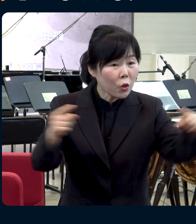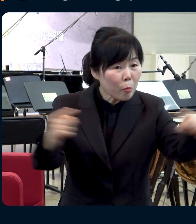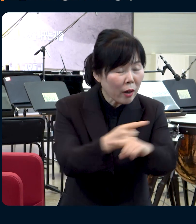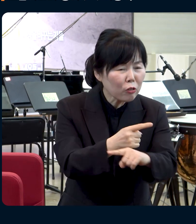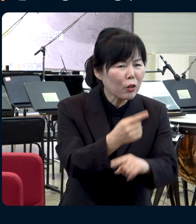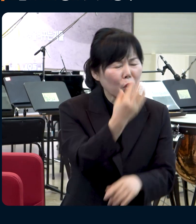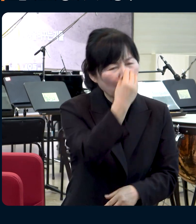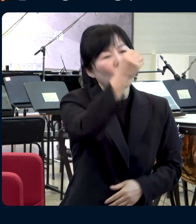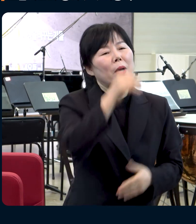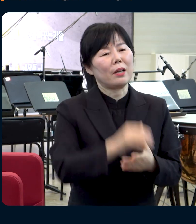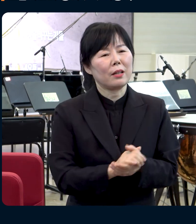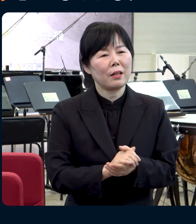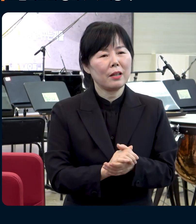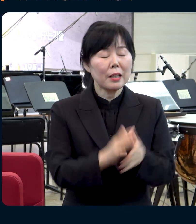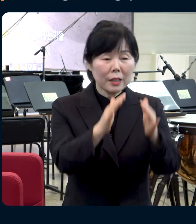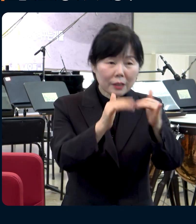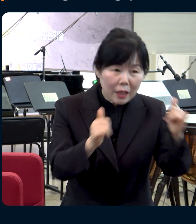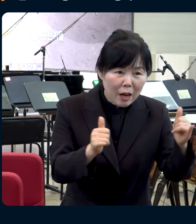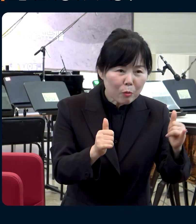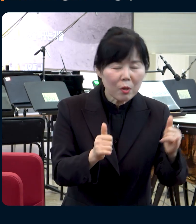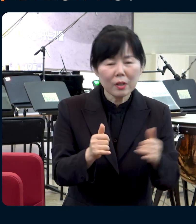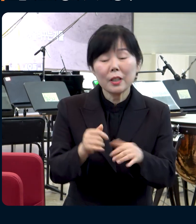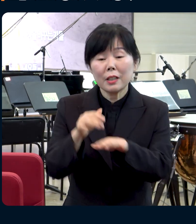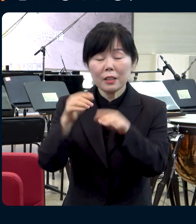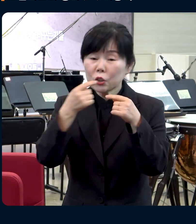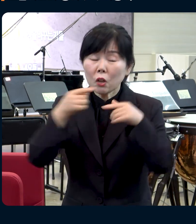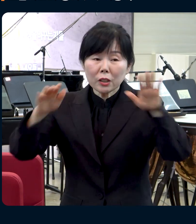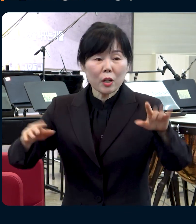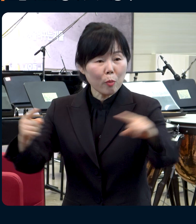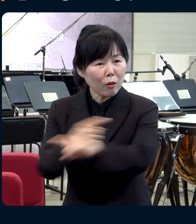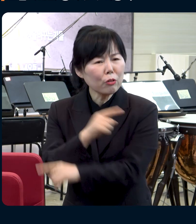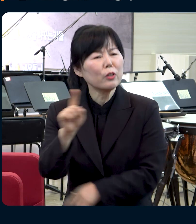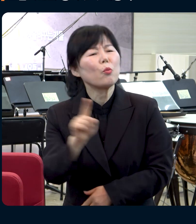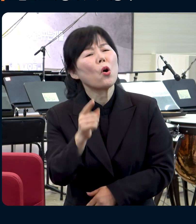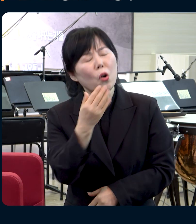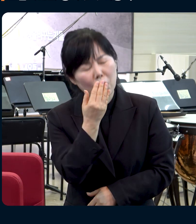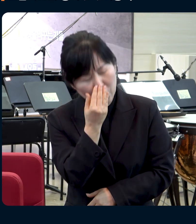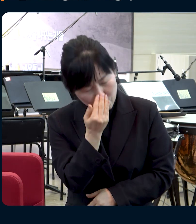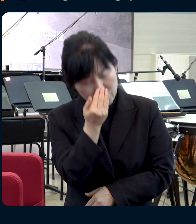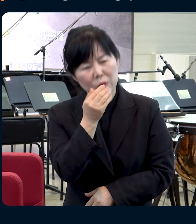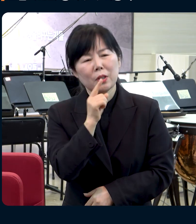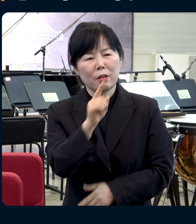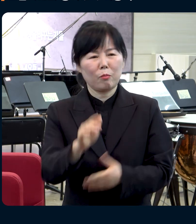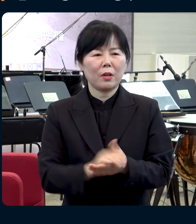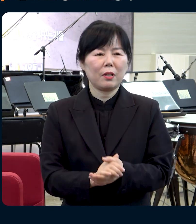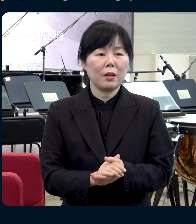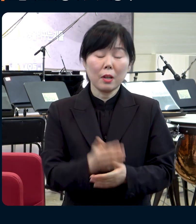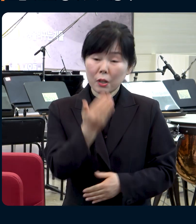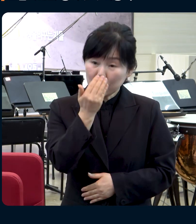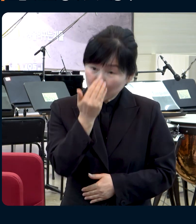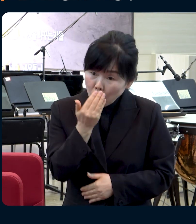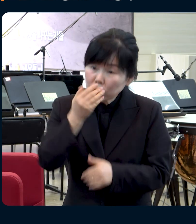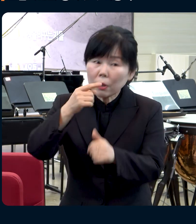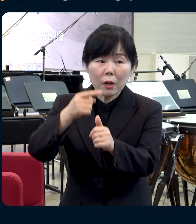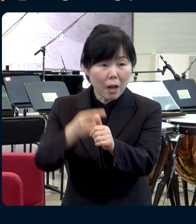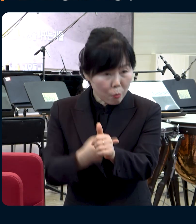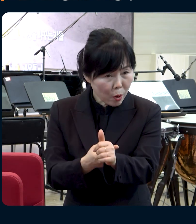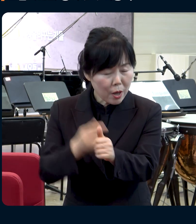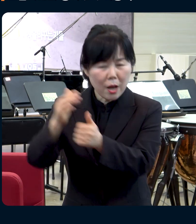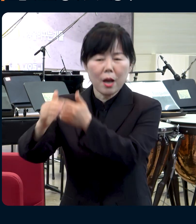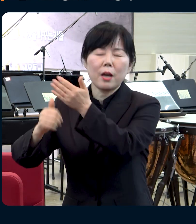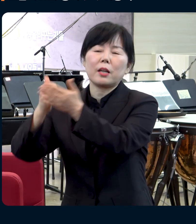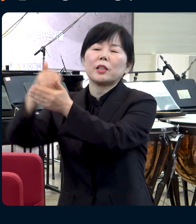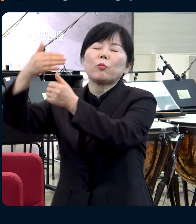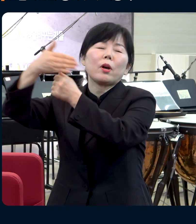교만이며 인간을 천사로 만드는 것은 겸손이다 라고 말했습니다. 겸손할 때